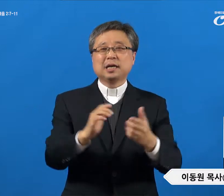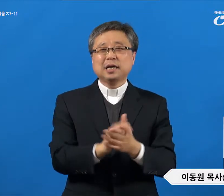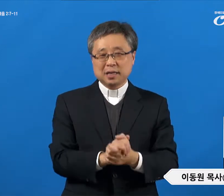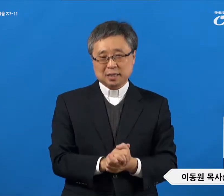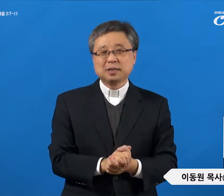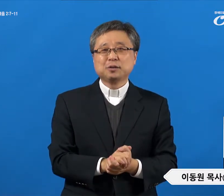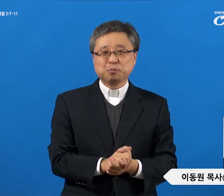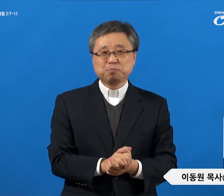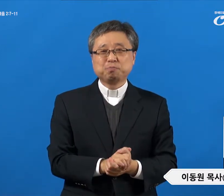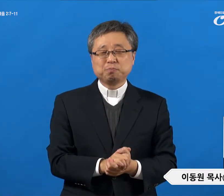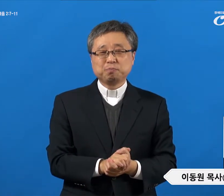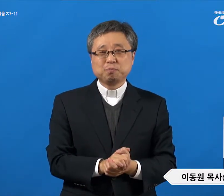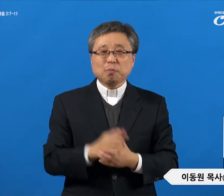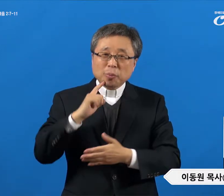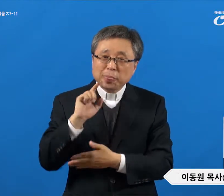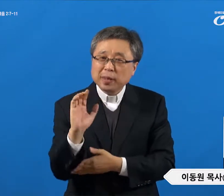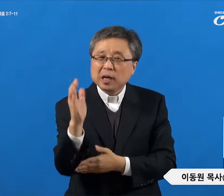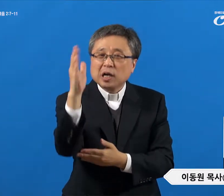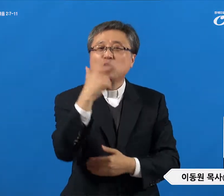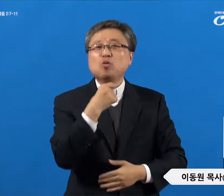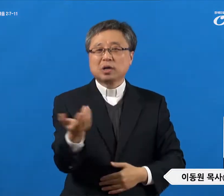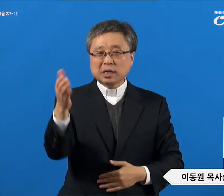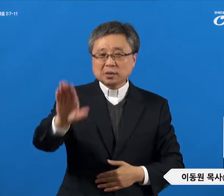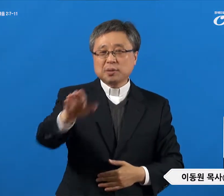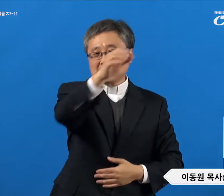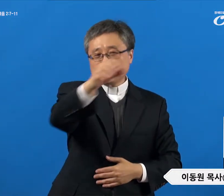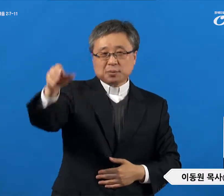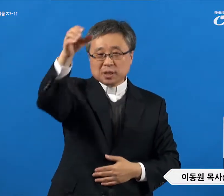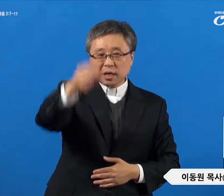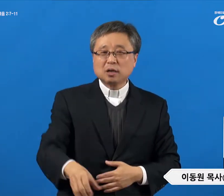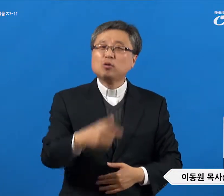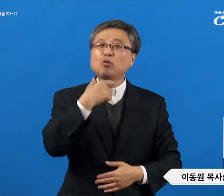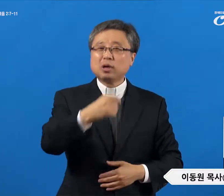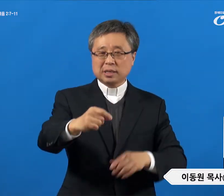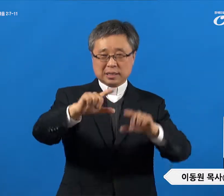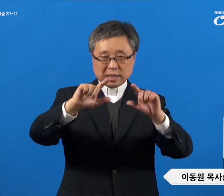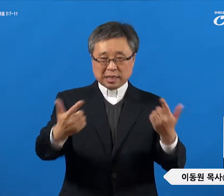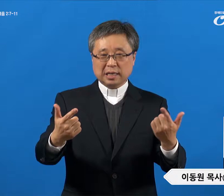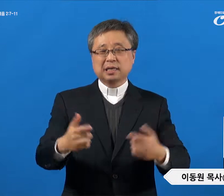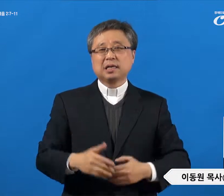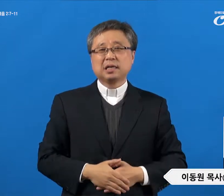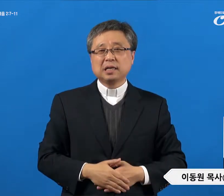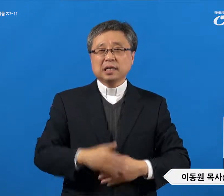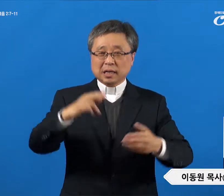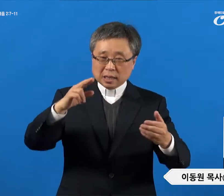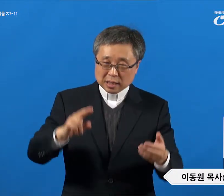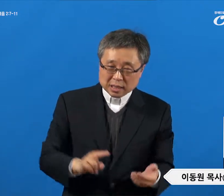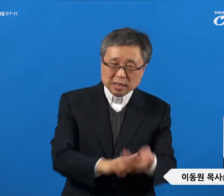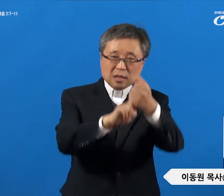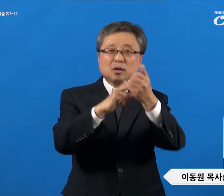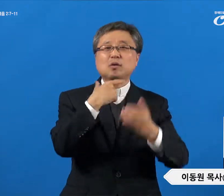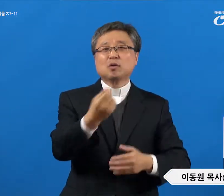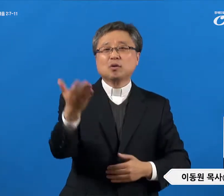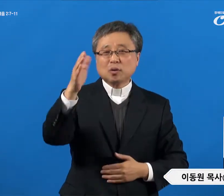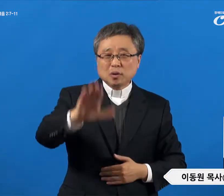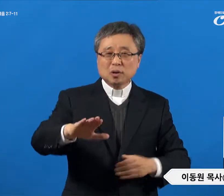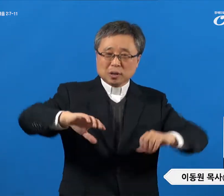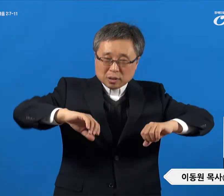예. 영광은 원하지만 십자가는 원하지 않는 거예요. 우리는 기적을 원하지만 순종은 싫은